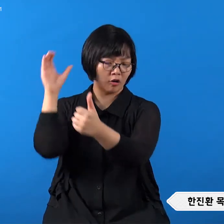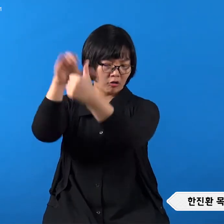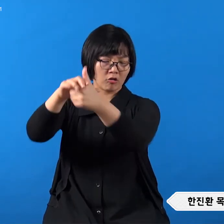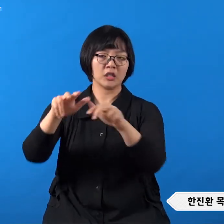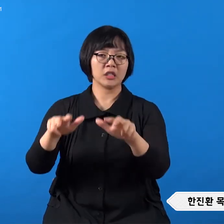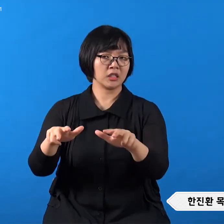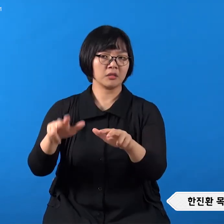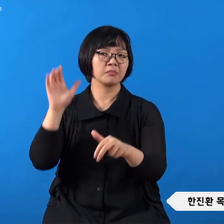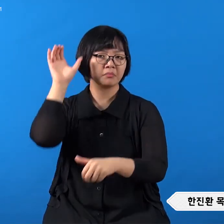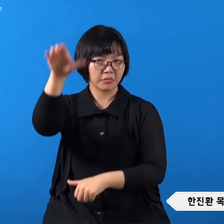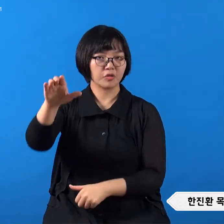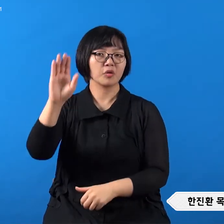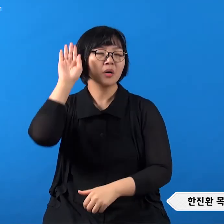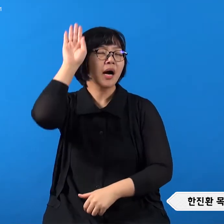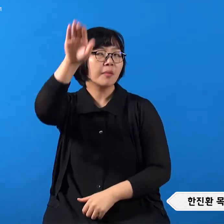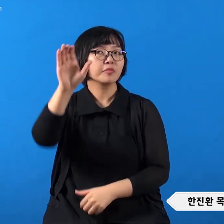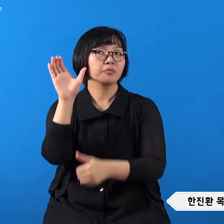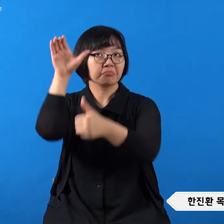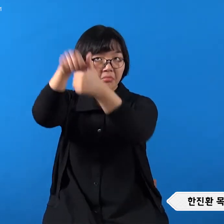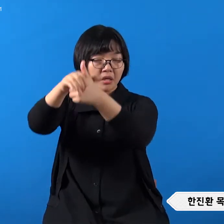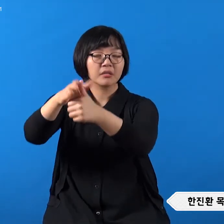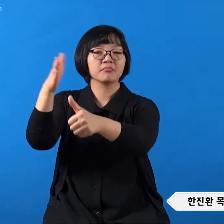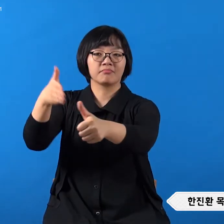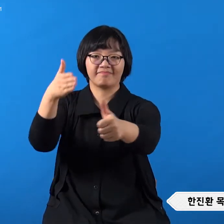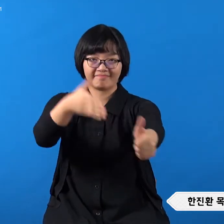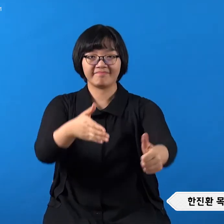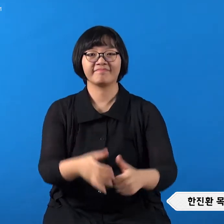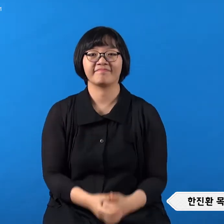걸고 완전히 던져 맡기시기를 바랍니다.